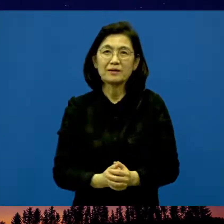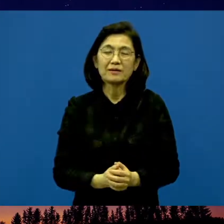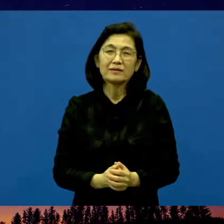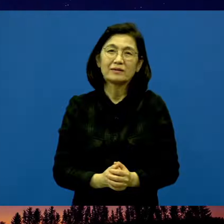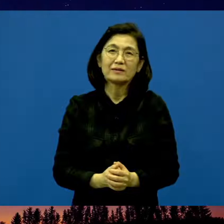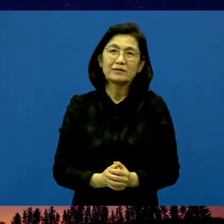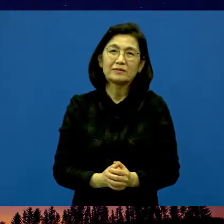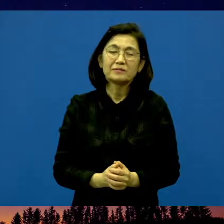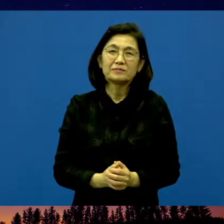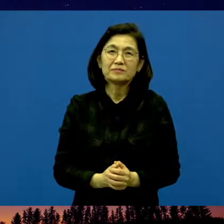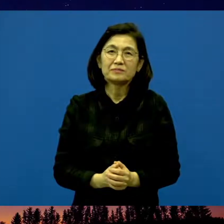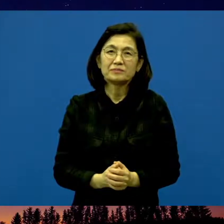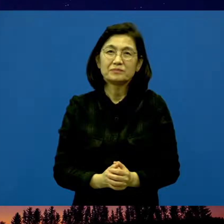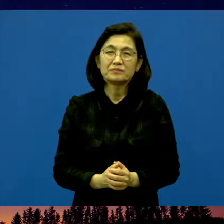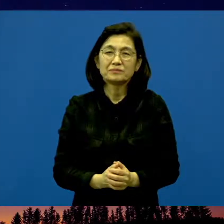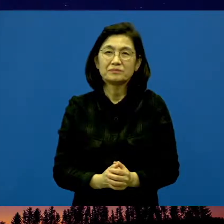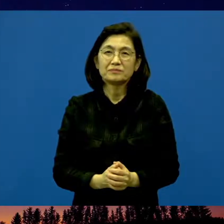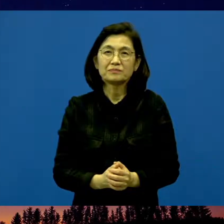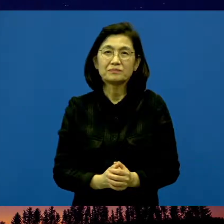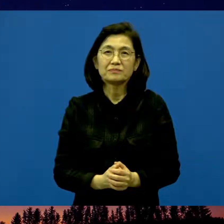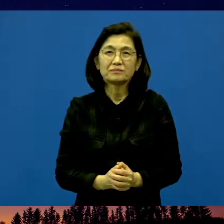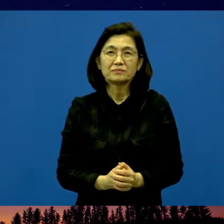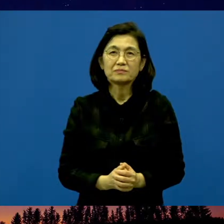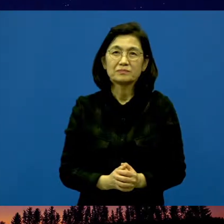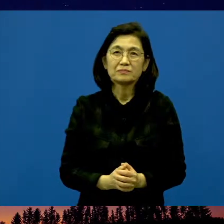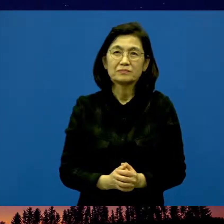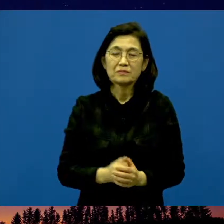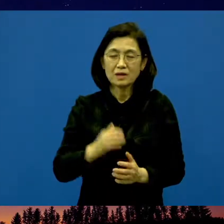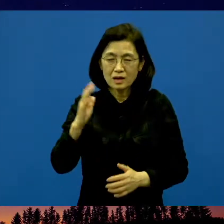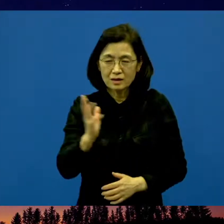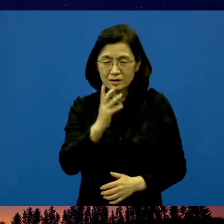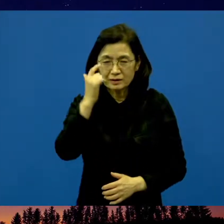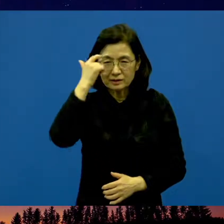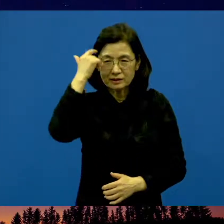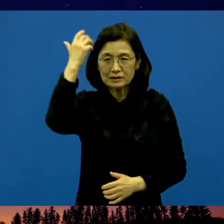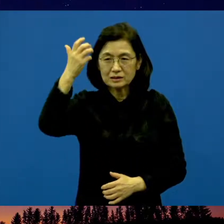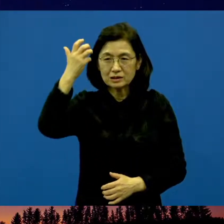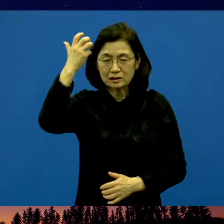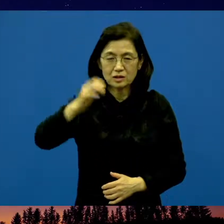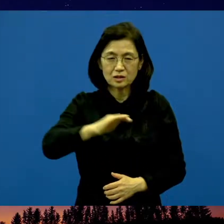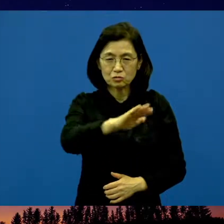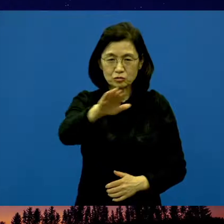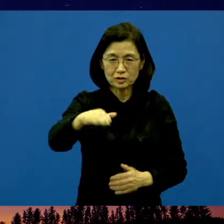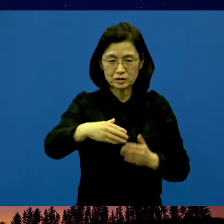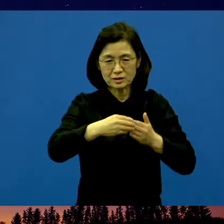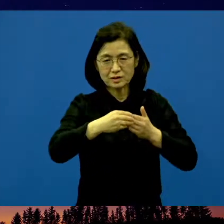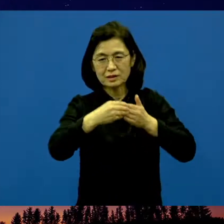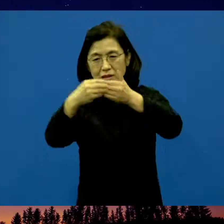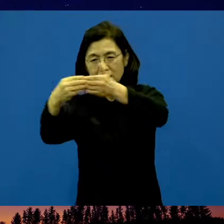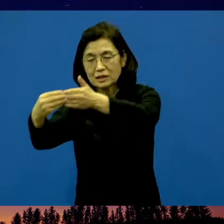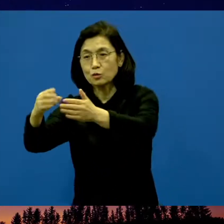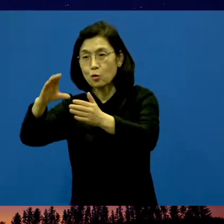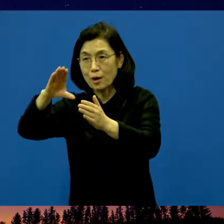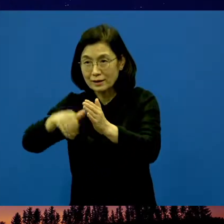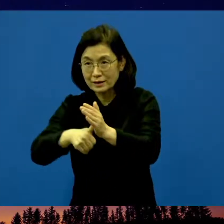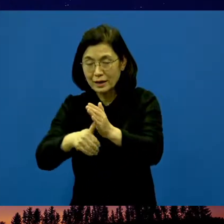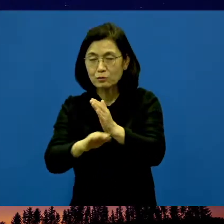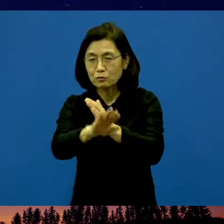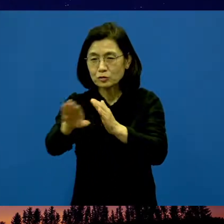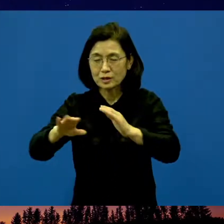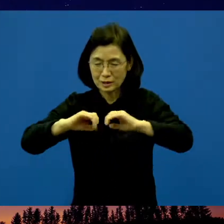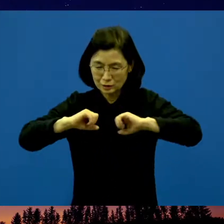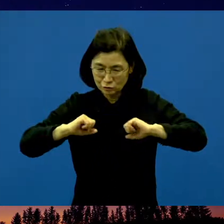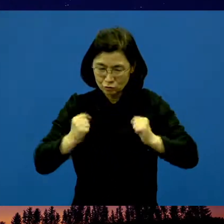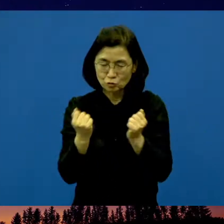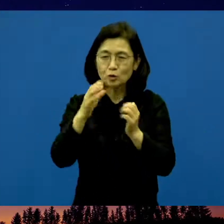가지 어려움들을 제공할 수 있습니다. 그러나 성령이 우리를 이끄실 때 그게 반응한 우리의 삶은